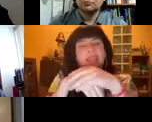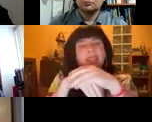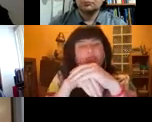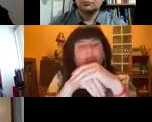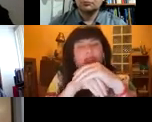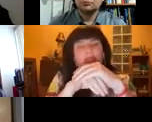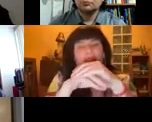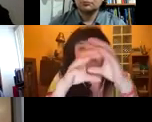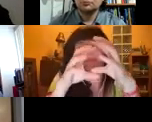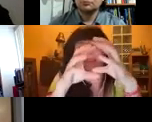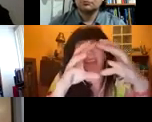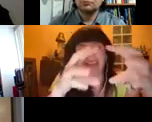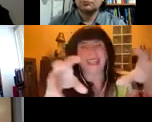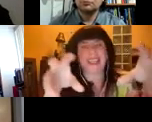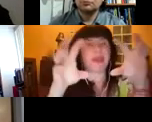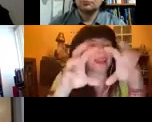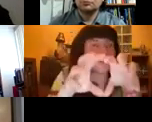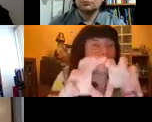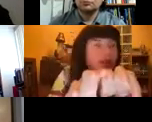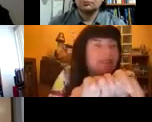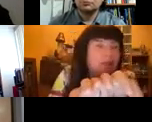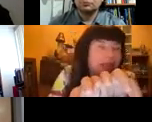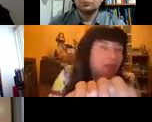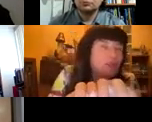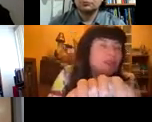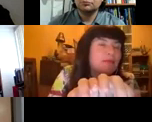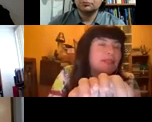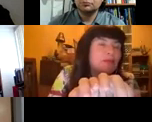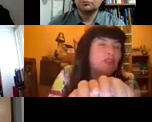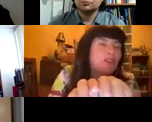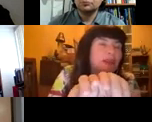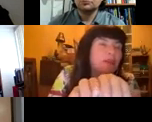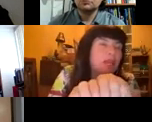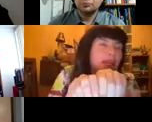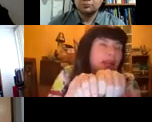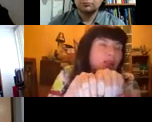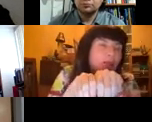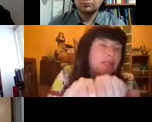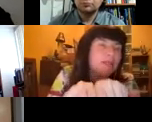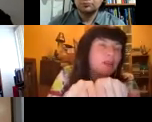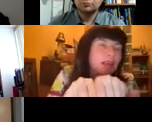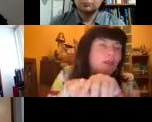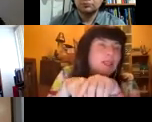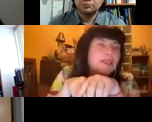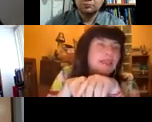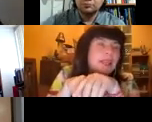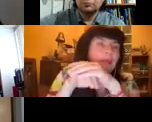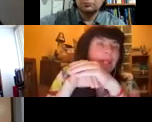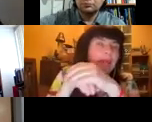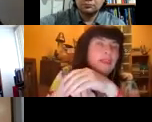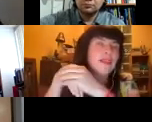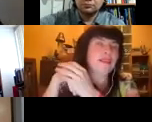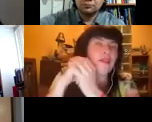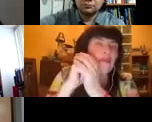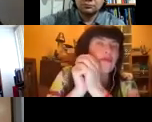permite cierto ir a mirar que esto puede ser aplicado a otros sistemas semióticos, también aquí en el caso específico de la lengua de señas, la